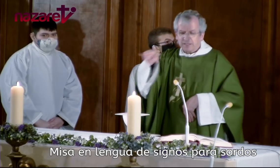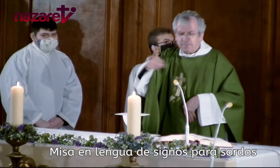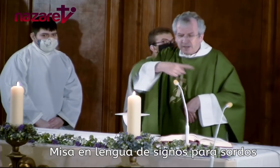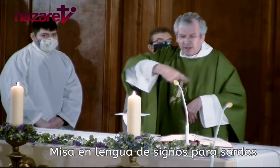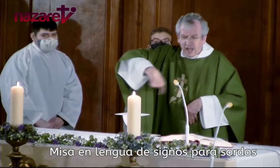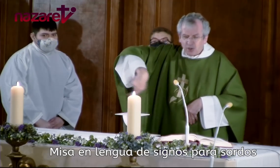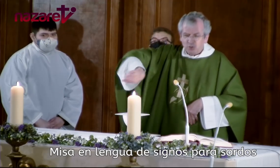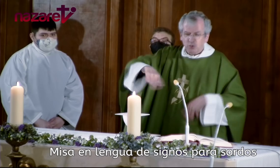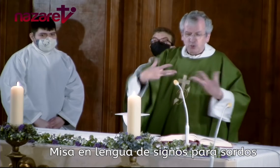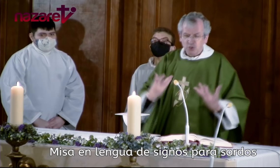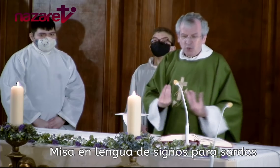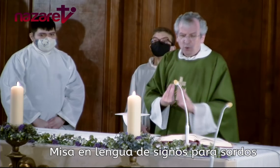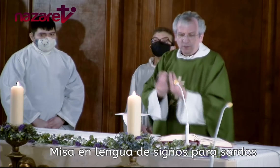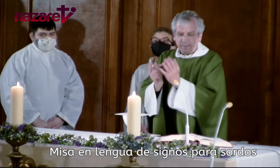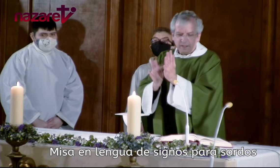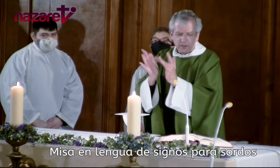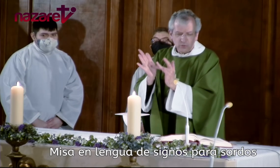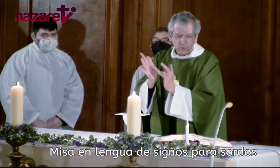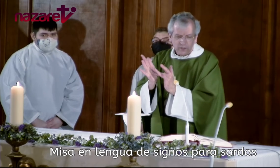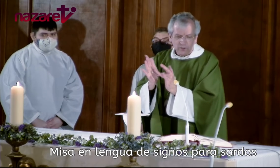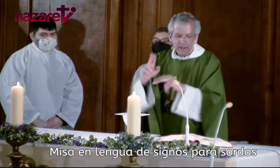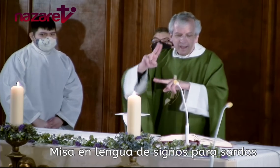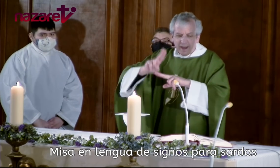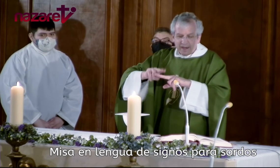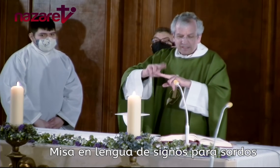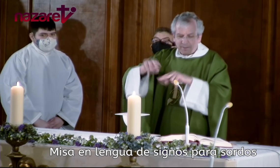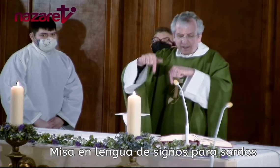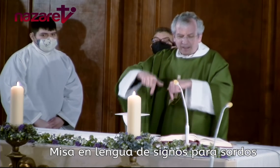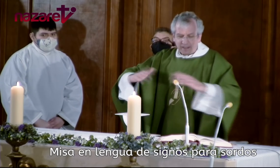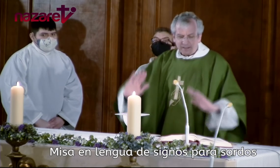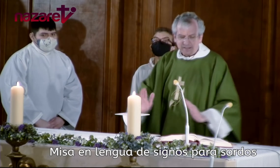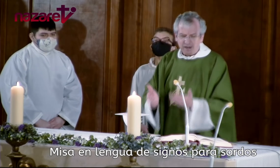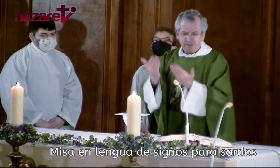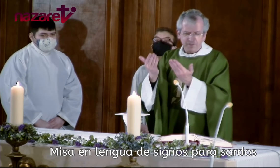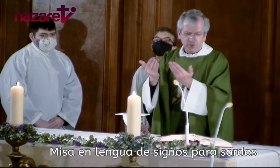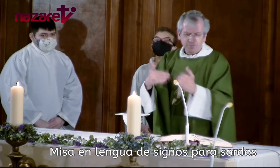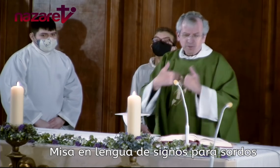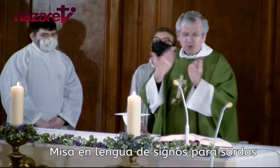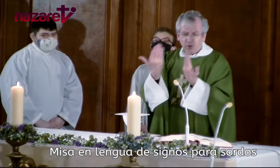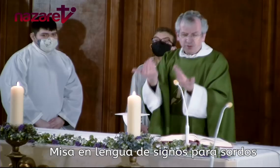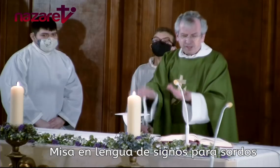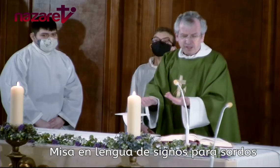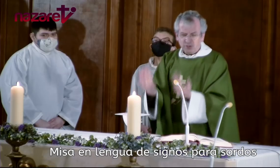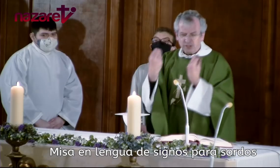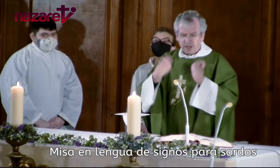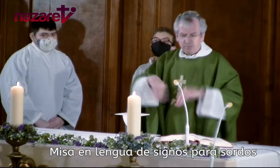también a nosotros, juntamente con tu Hijo, en este banquete salvífico. Concédenos el